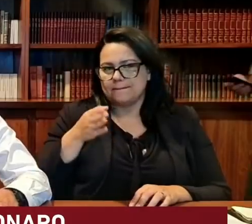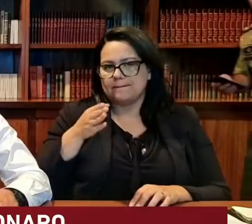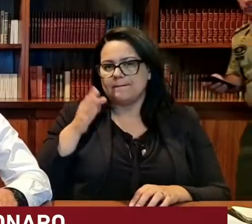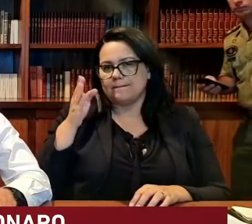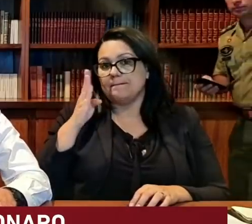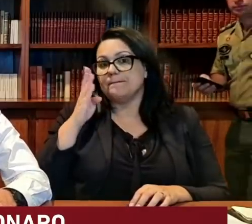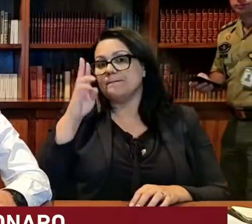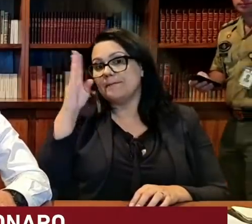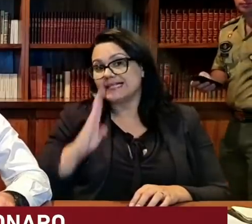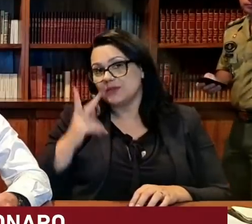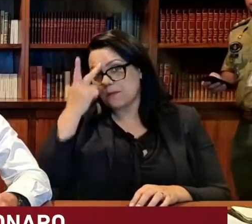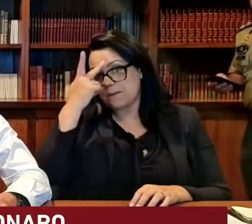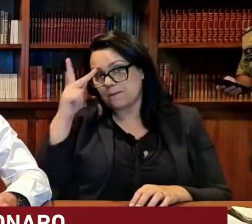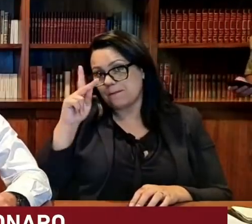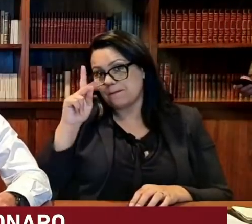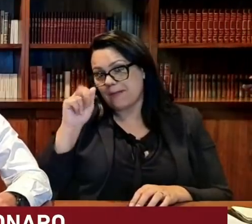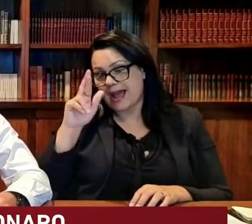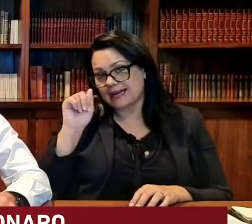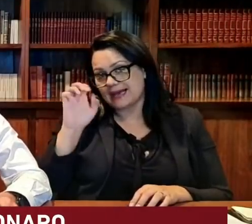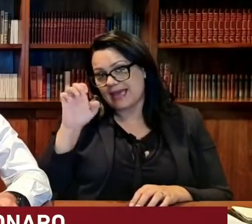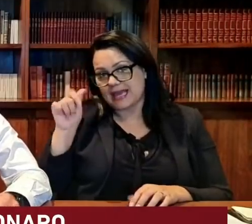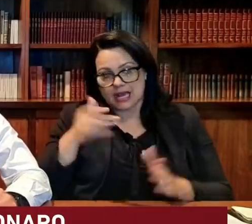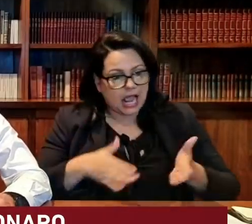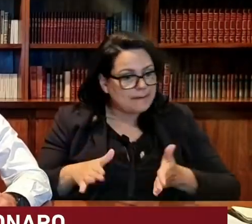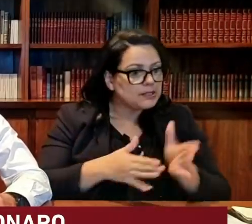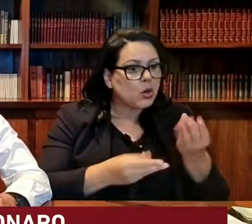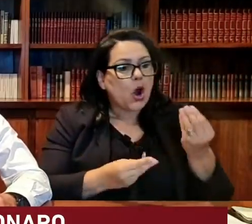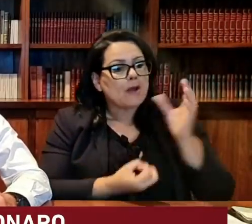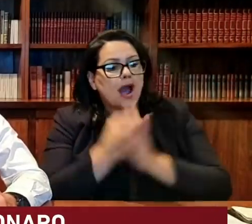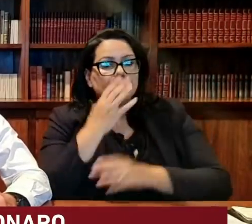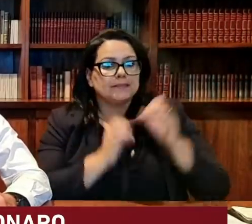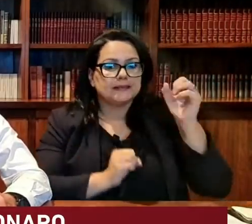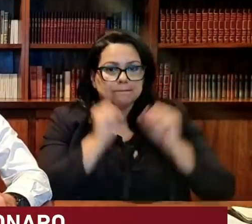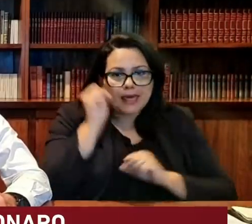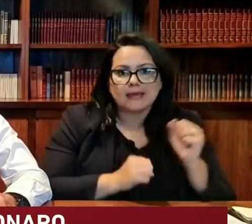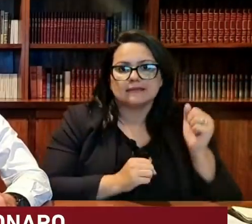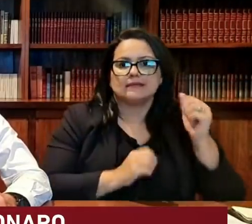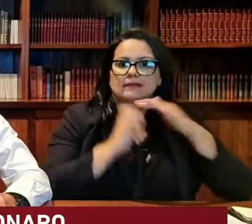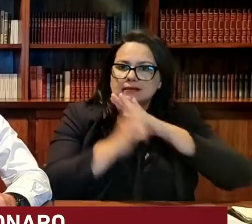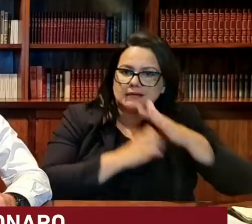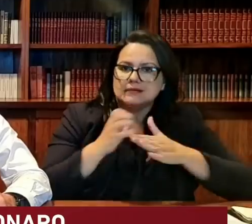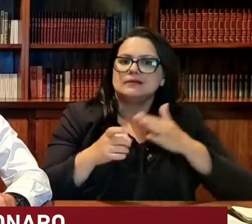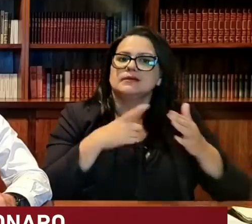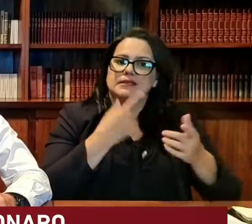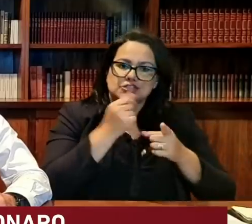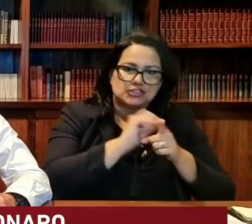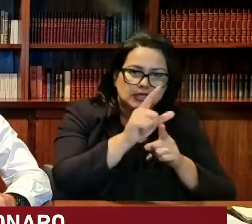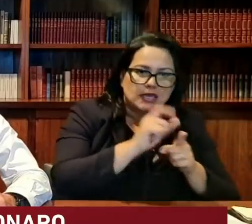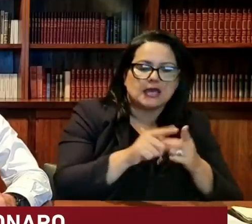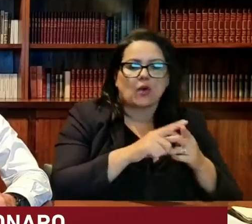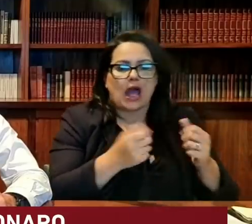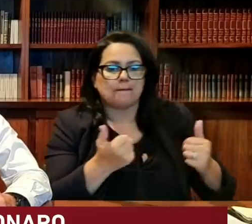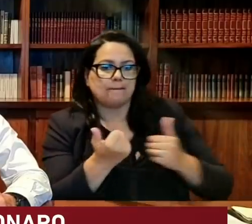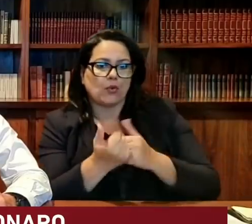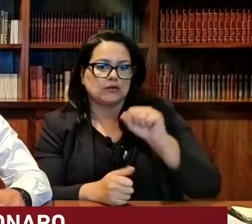.gov.br/Brasil para elas. Tem uma trilha para ensinar a abrir a empresa, para capacitar. Tem as linhas de crédito, os produtos dos bancos, tem o apoio do Sebrae,